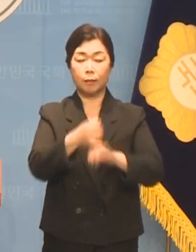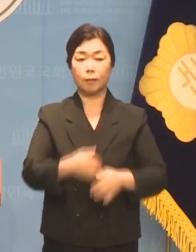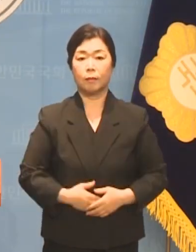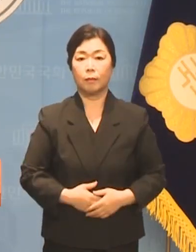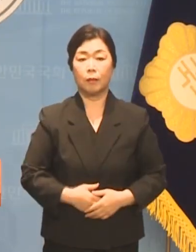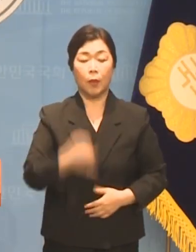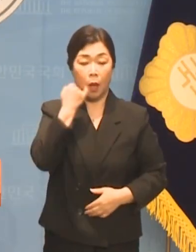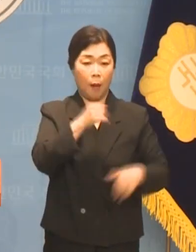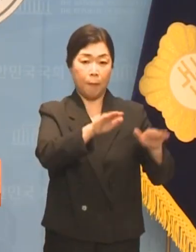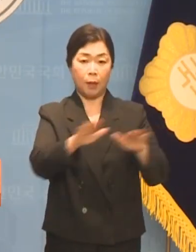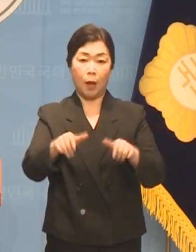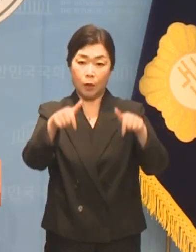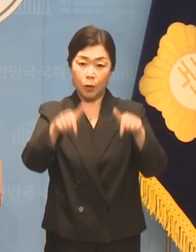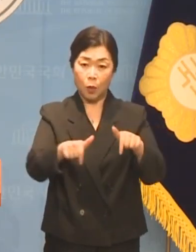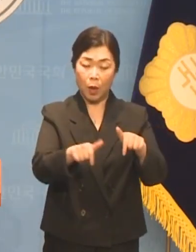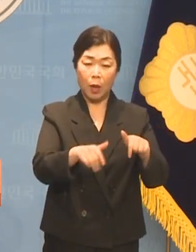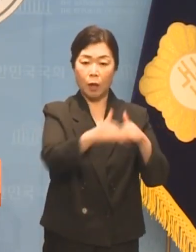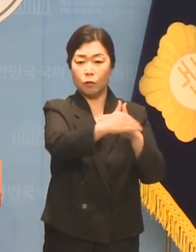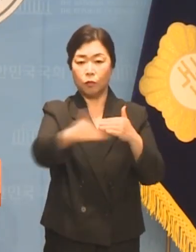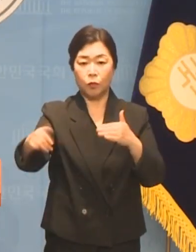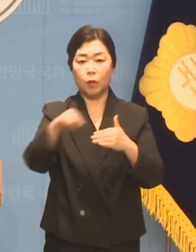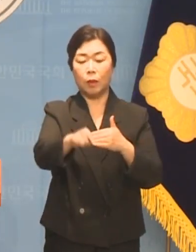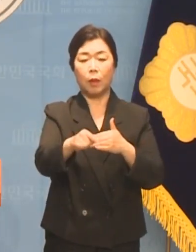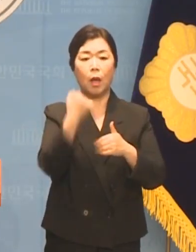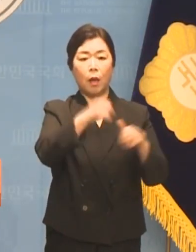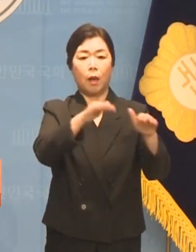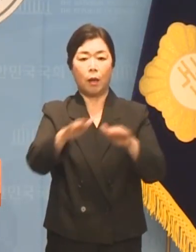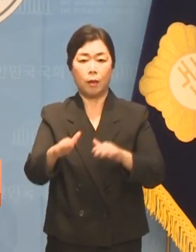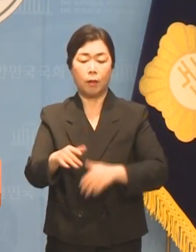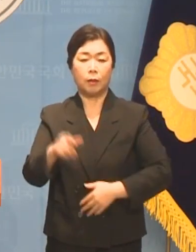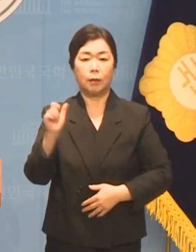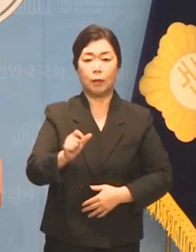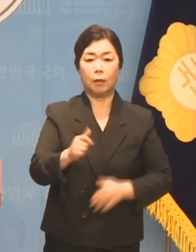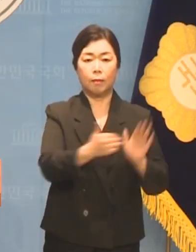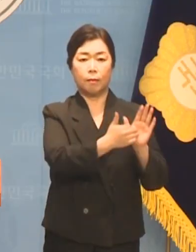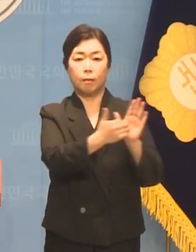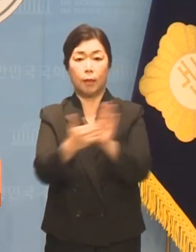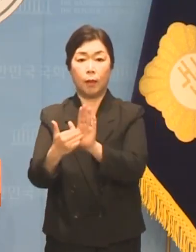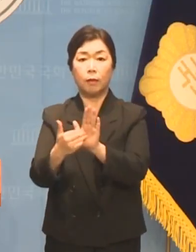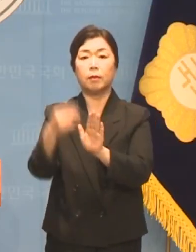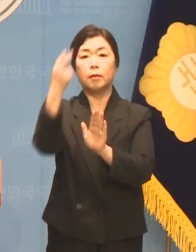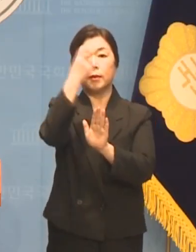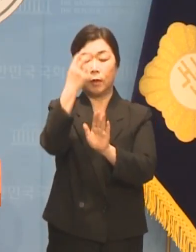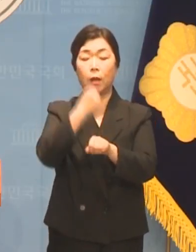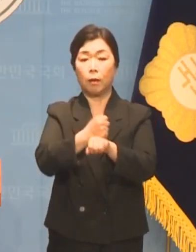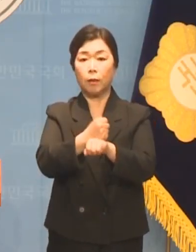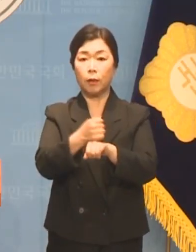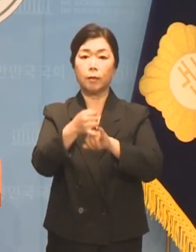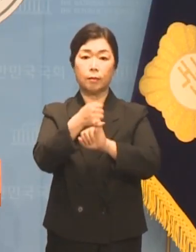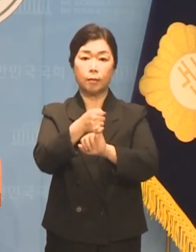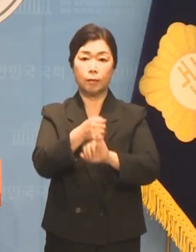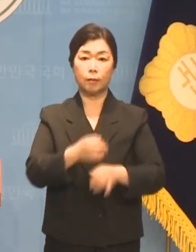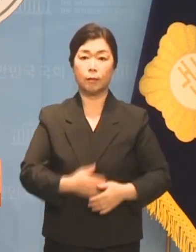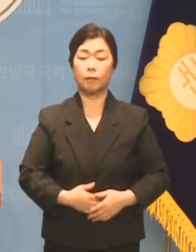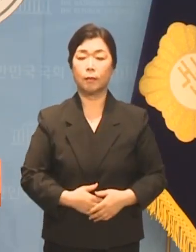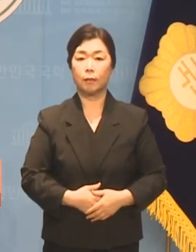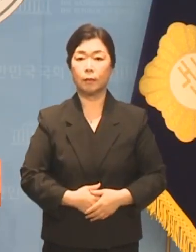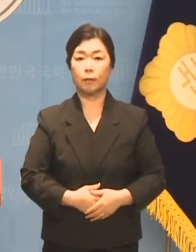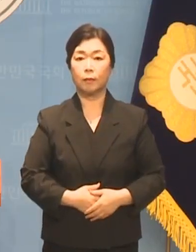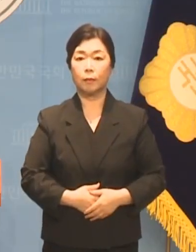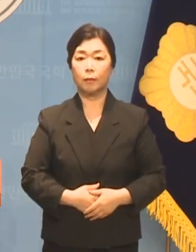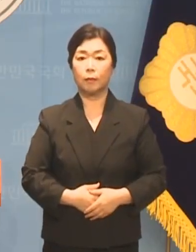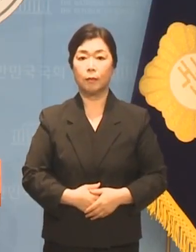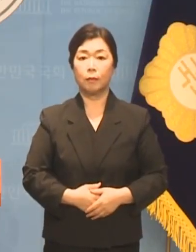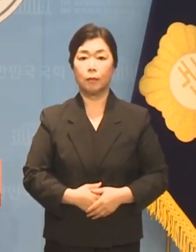바다 서해 NLL은 해상 강철 방패로 지켜내겠습니다.